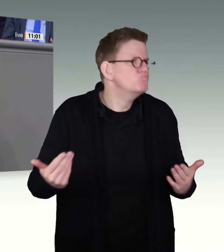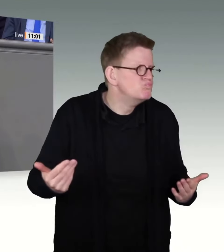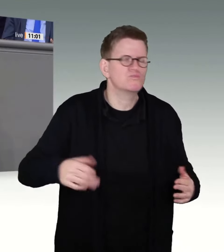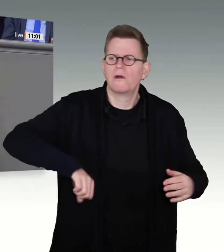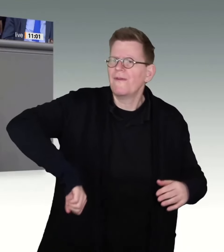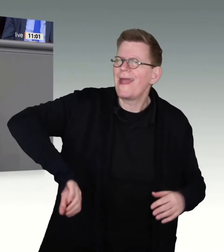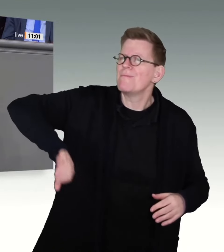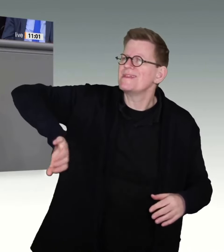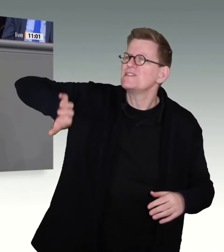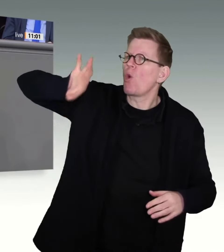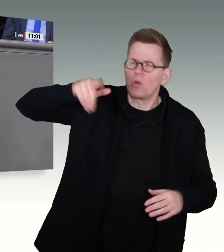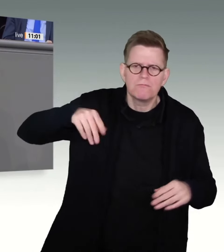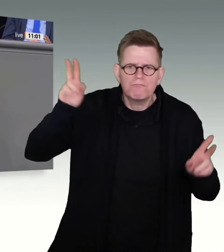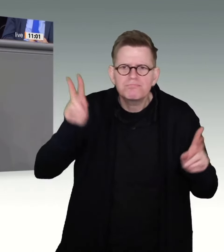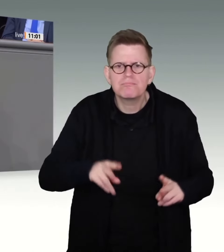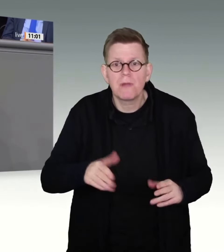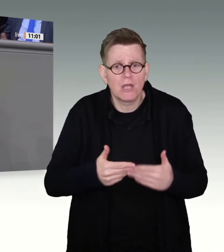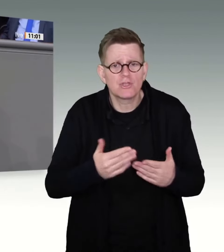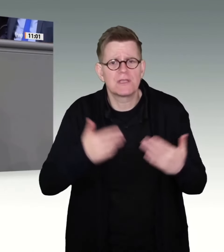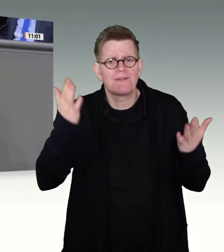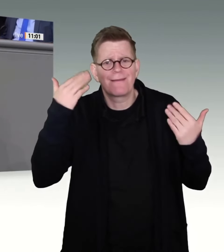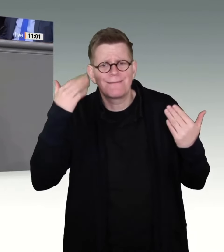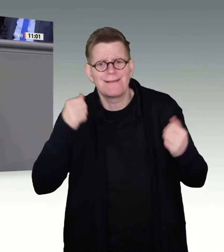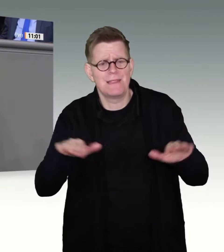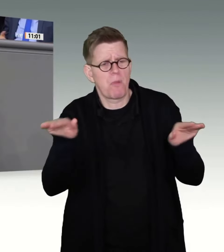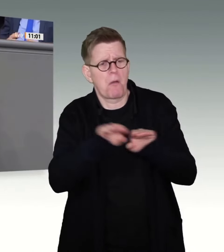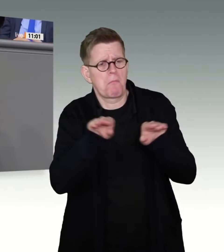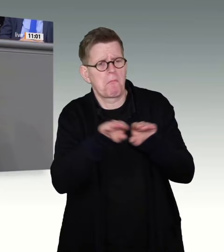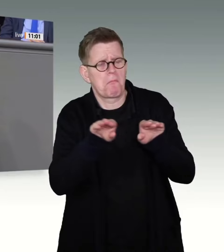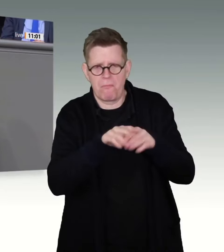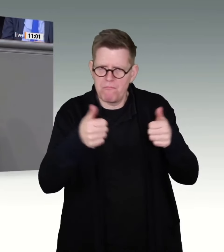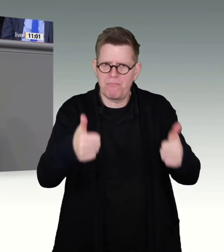klimagerecht angepasst, also massiv in die Insolvenz getrieben.